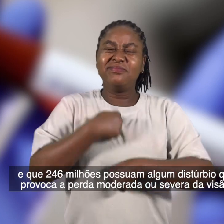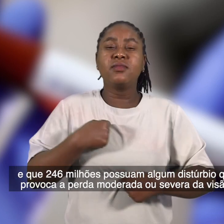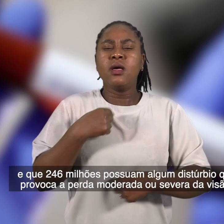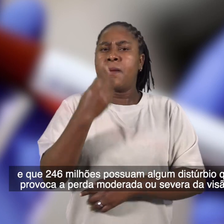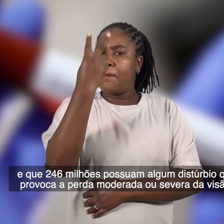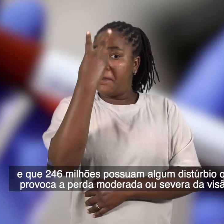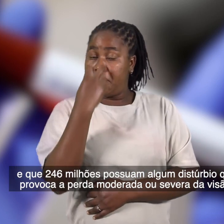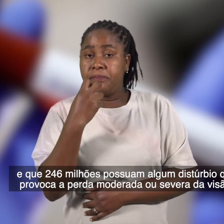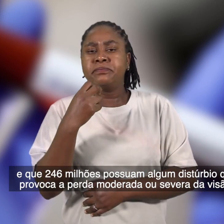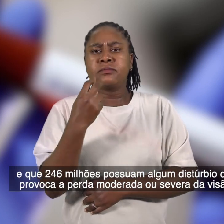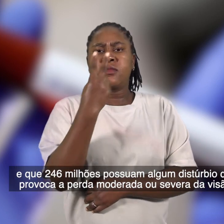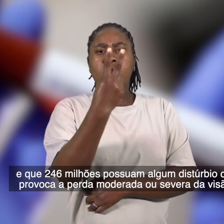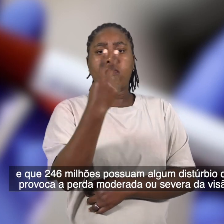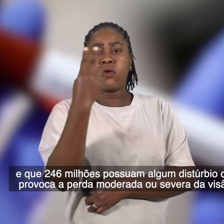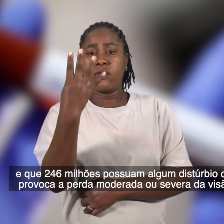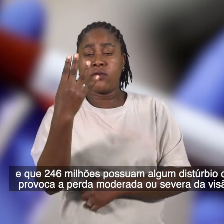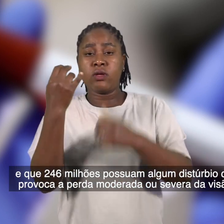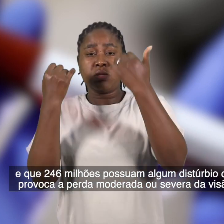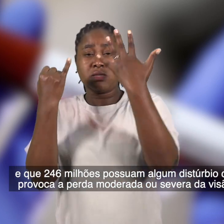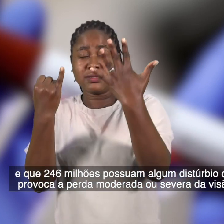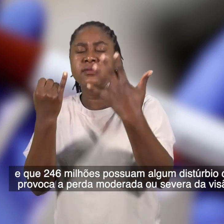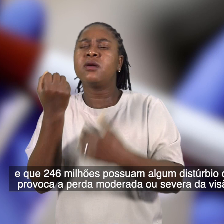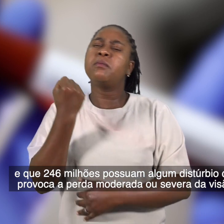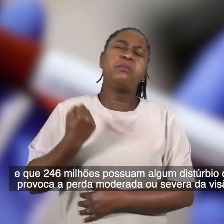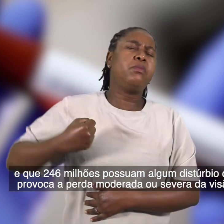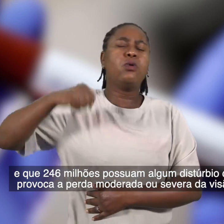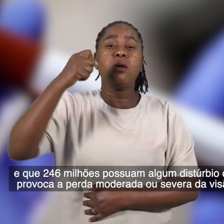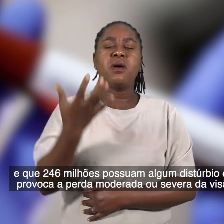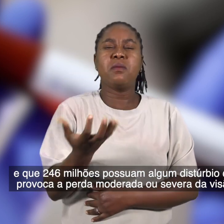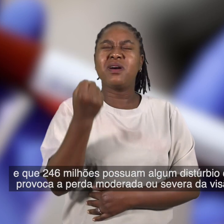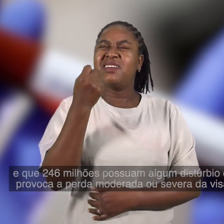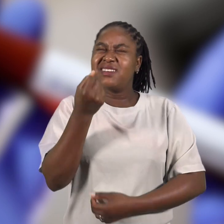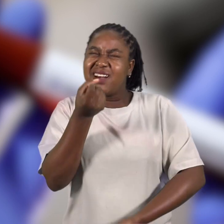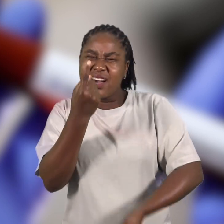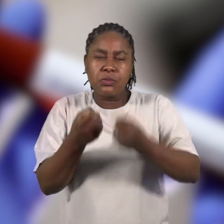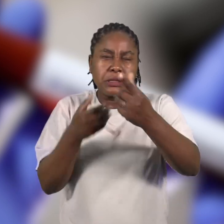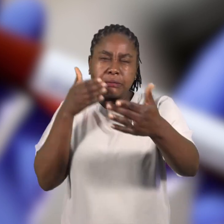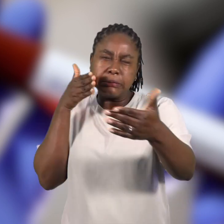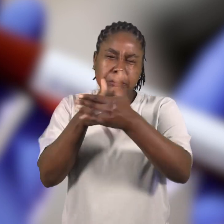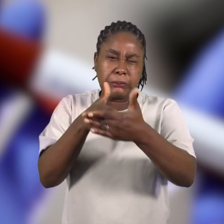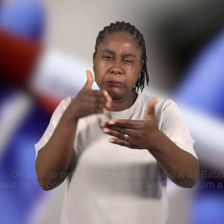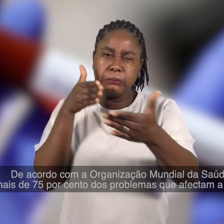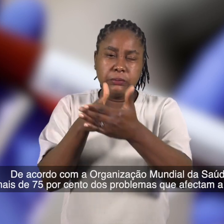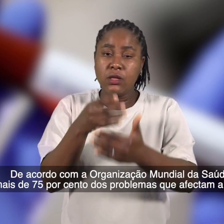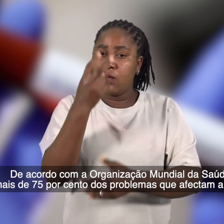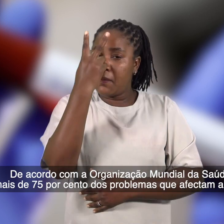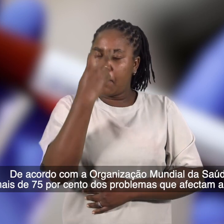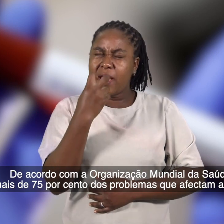possuam algum distúrbio que provoca a perda moderada ou severa da visão. De acordo com a Organização